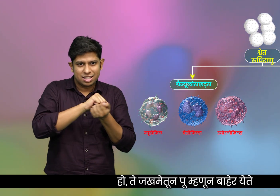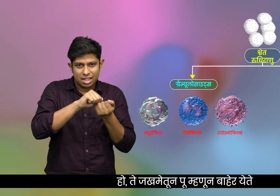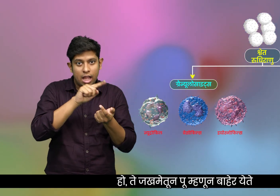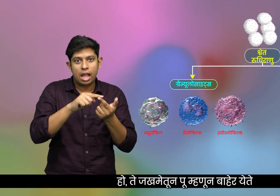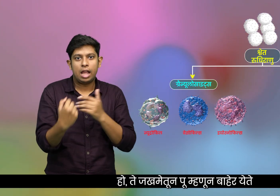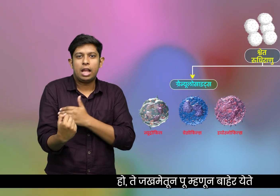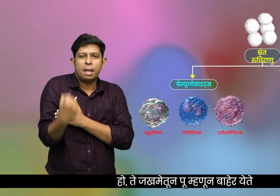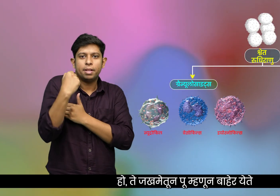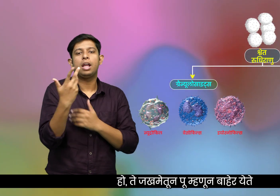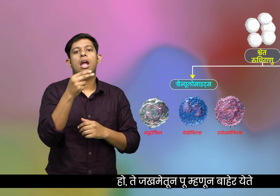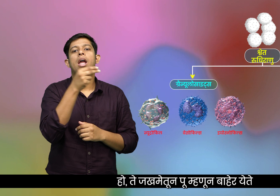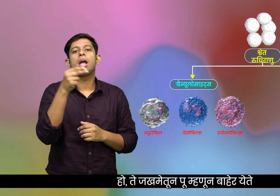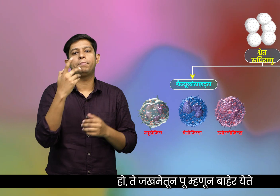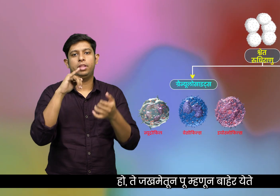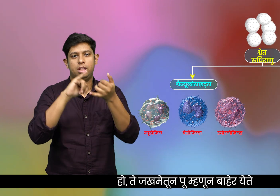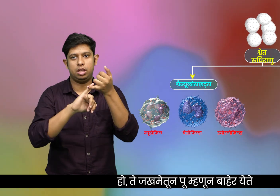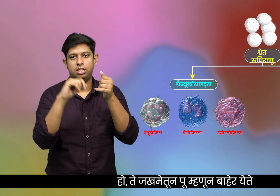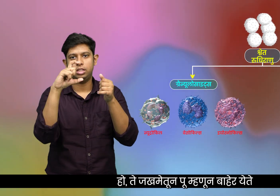पू म्हणून बाहेर येते.